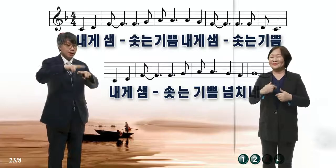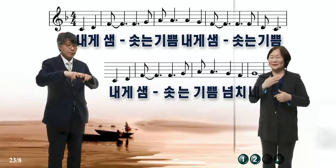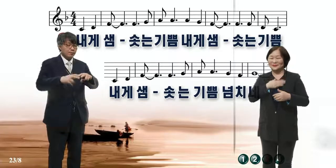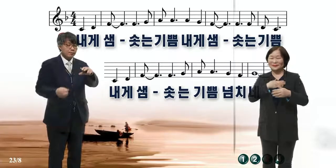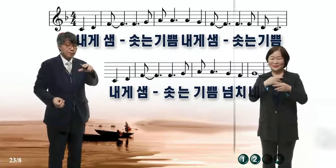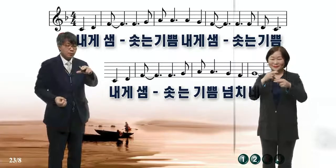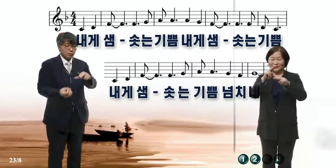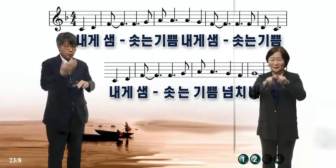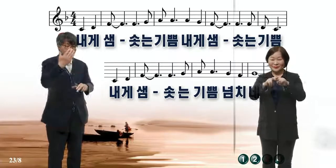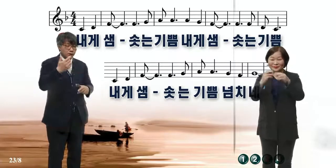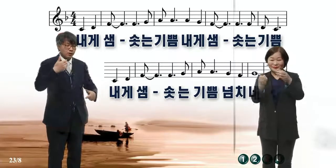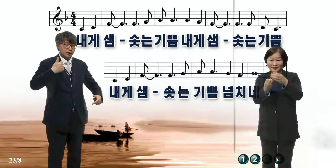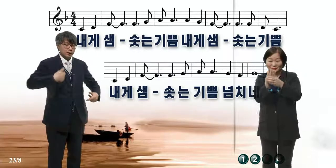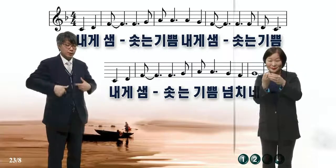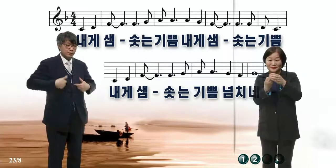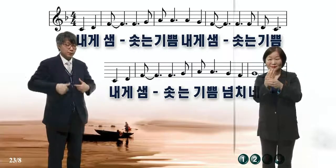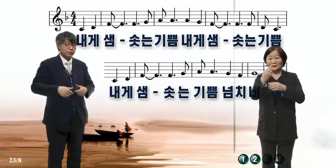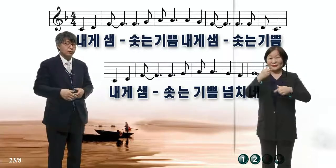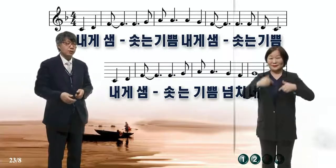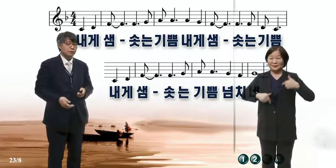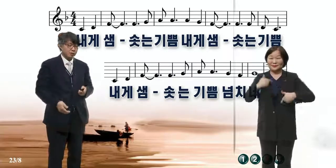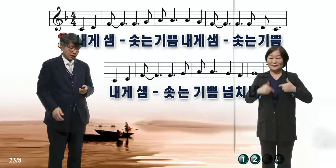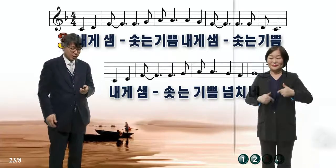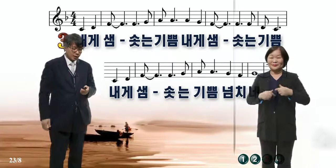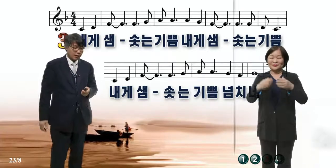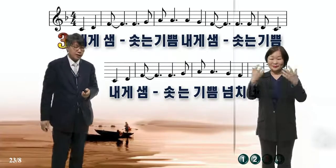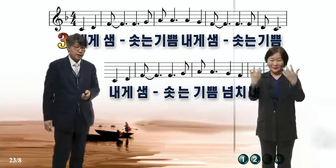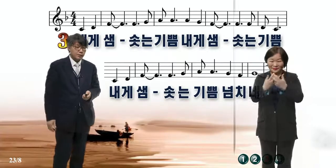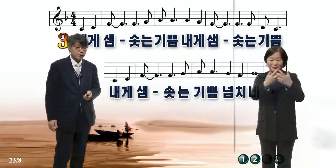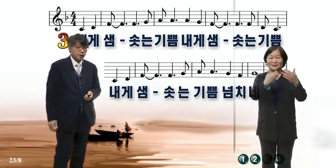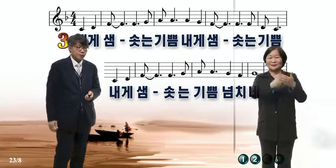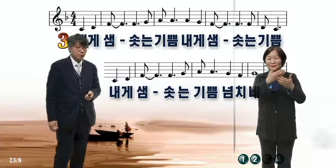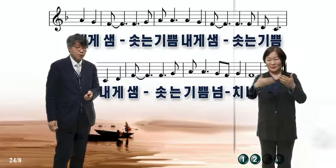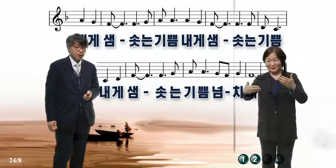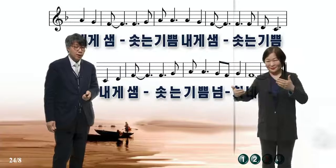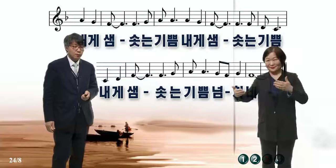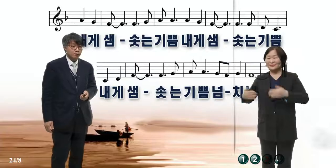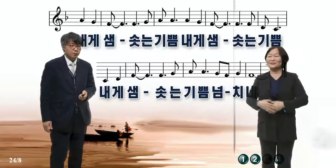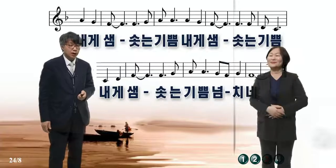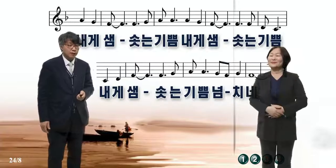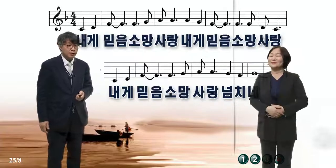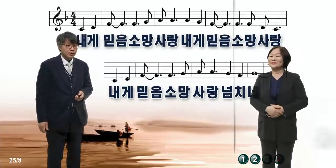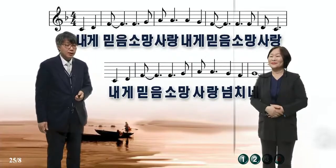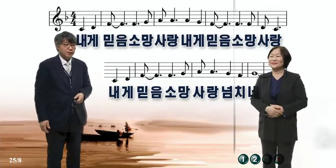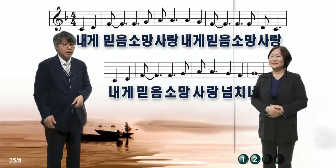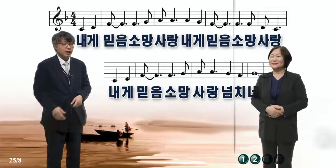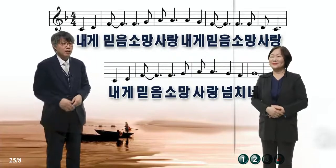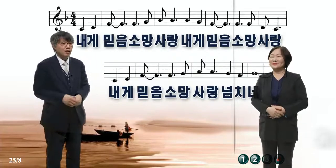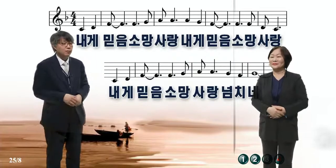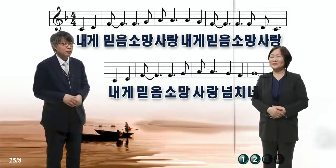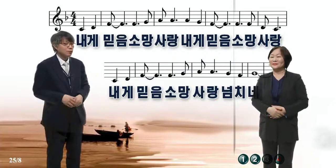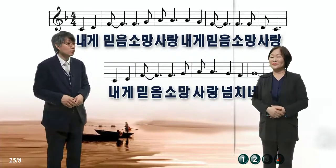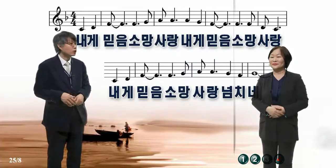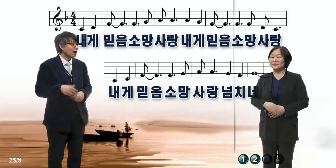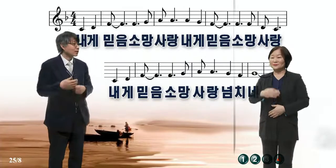샘 솟는 기쁨 넘치네. 내게 샘 솟는 기쁨 넘치네. 배웠습니다. 자, 그 다음 우리 많이